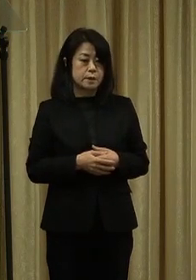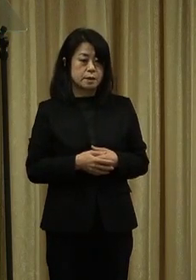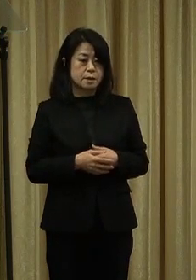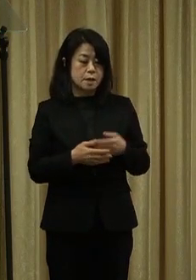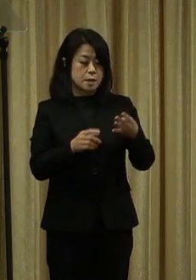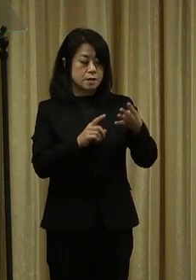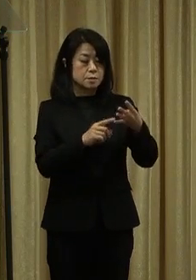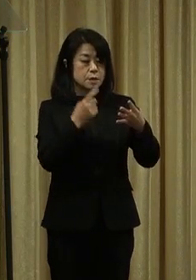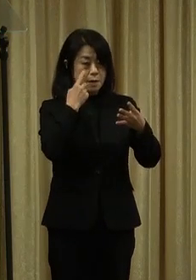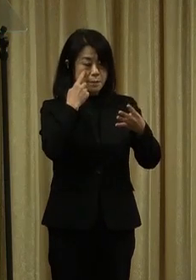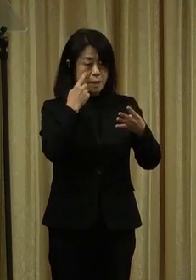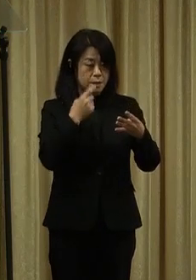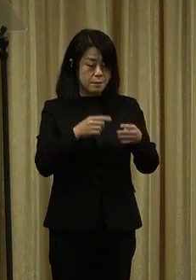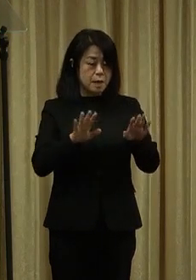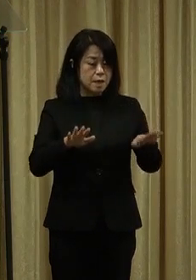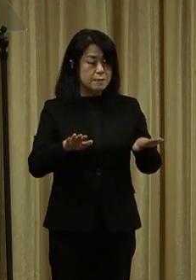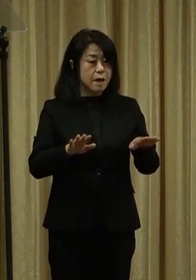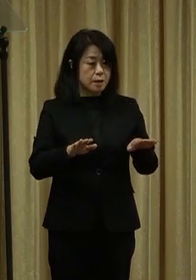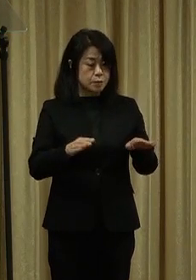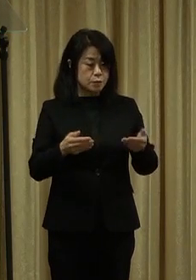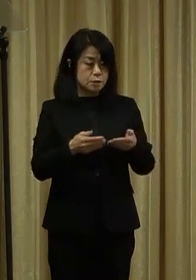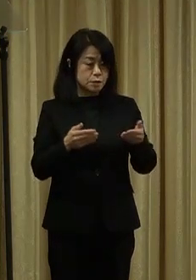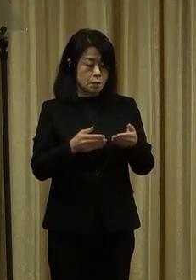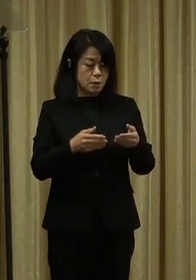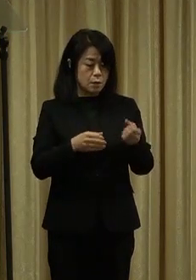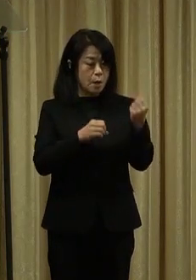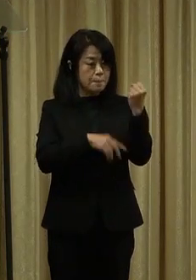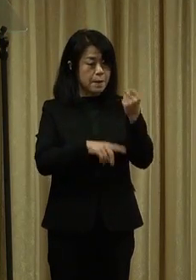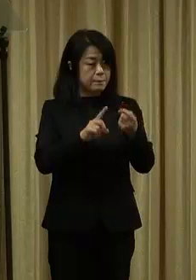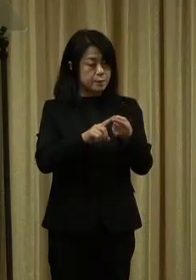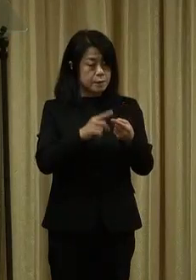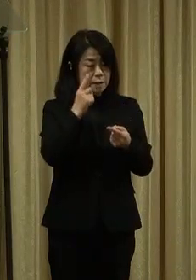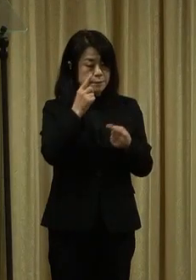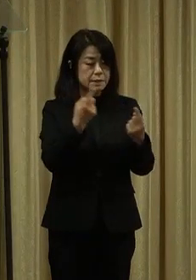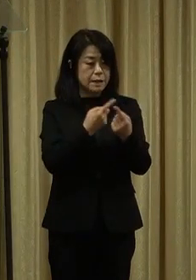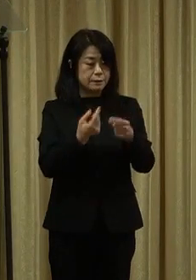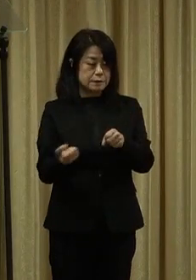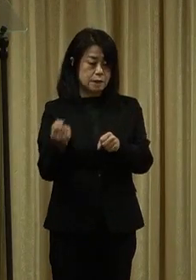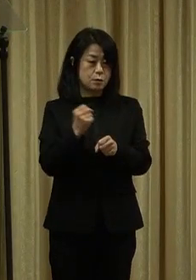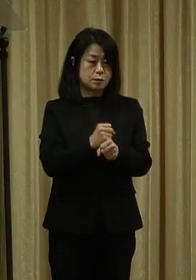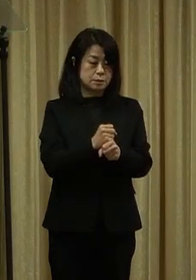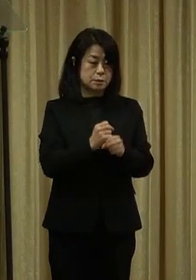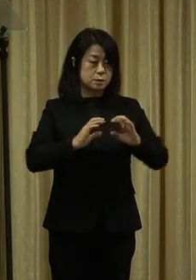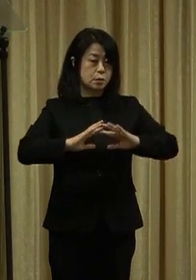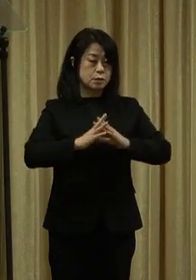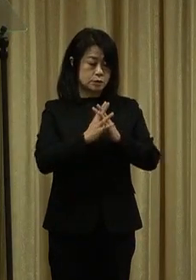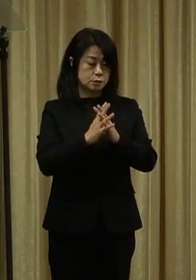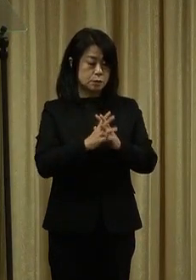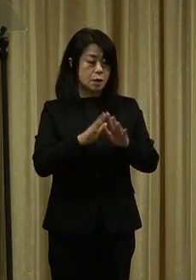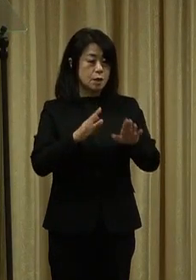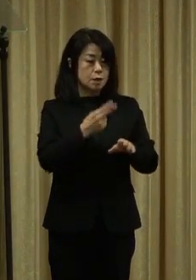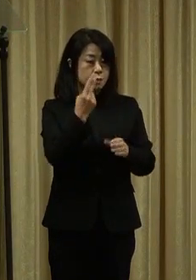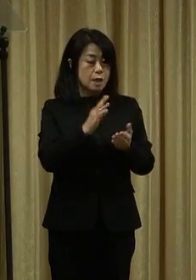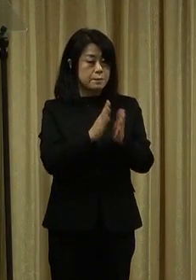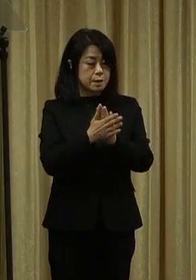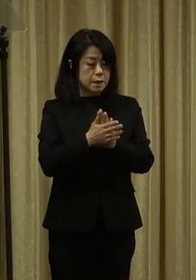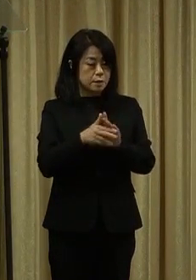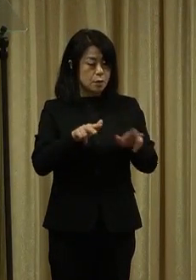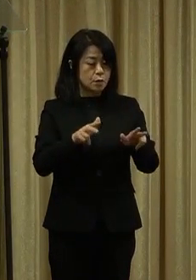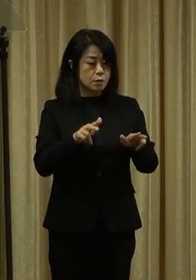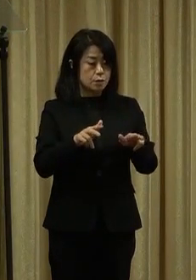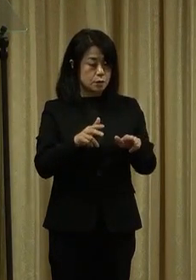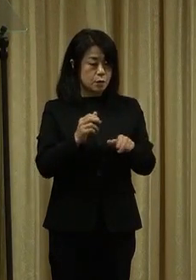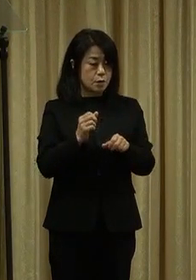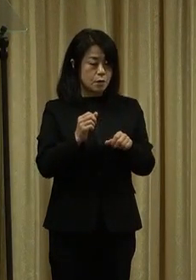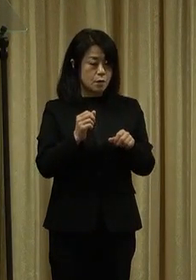ポイントの4点目は既存事業の抜本的見直し再構築です。本県の行財政を取り巻く環境